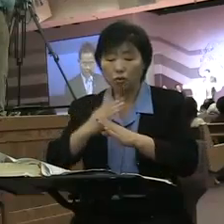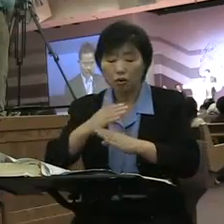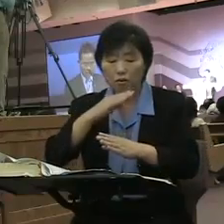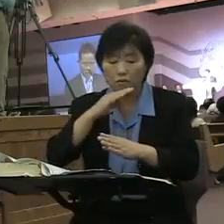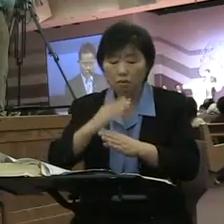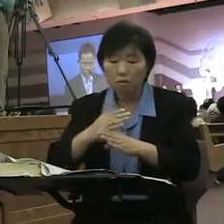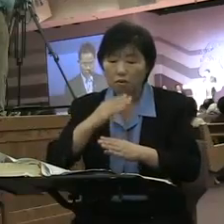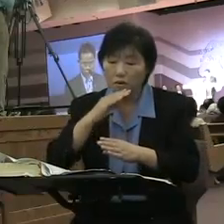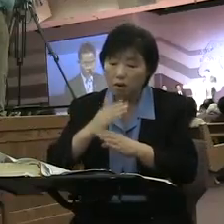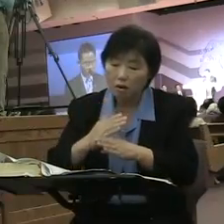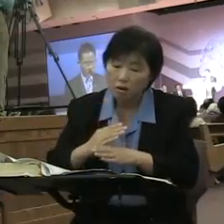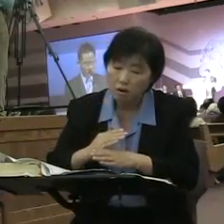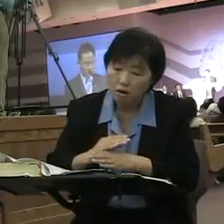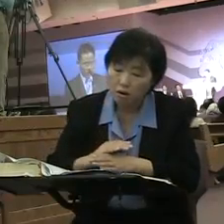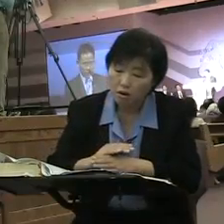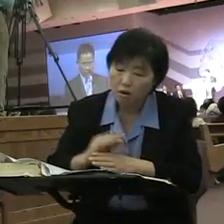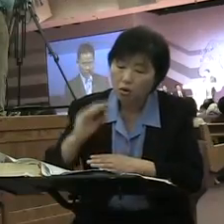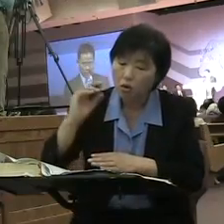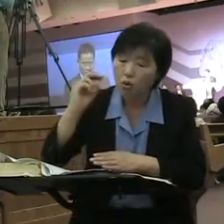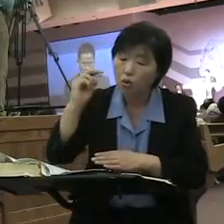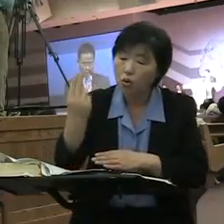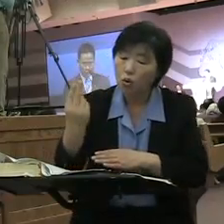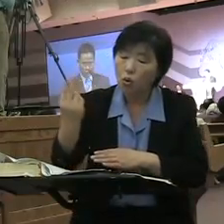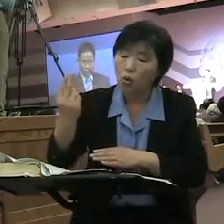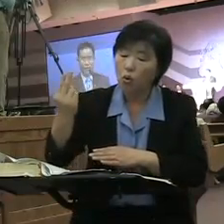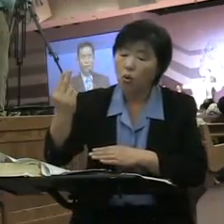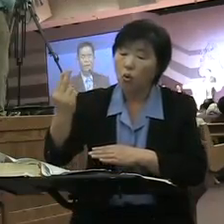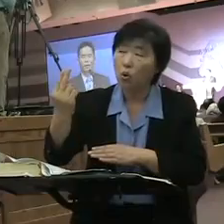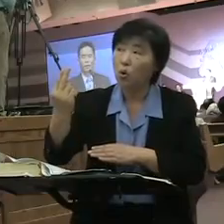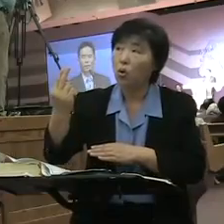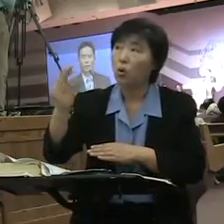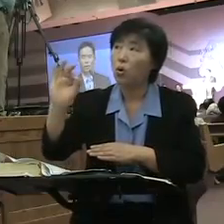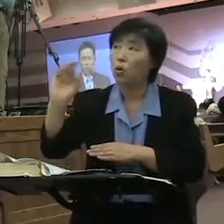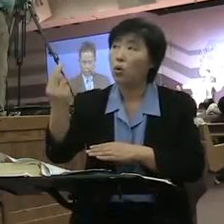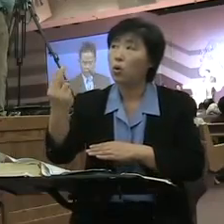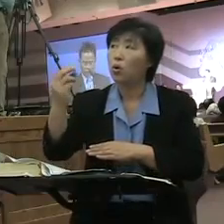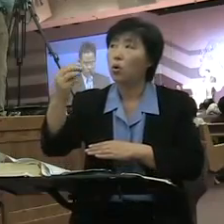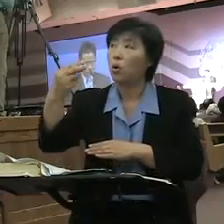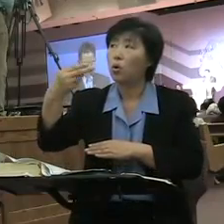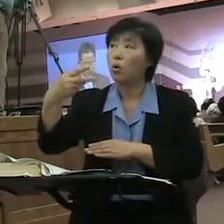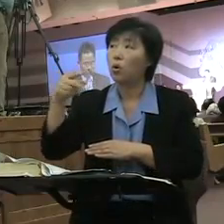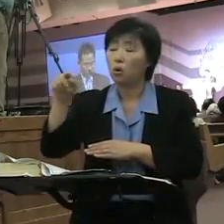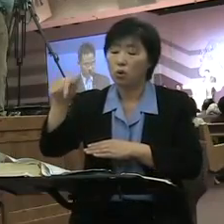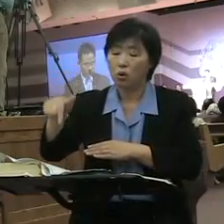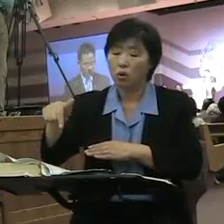북한의 함경도에 있는 요덕이라고 하는 타운에